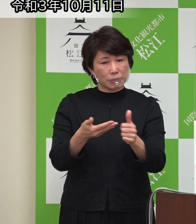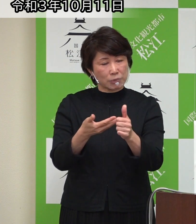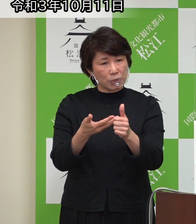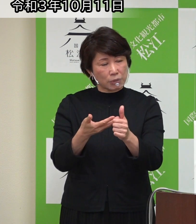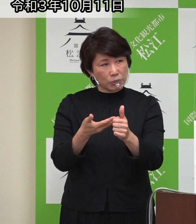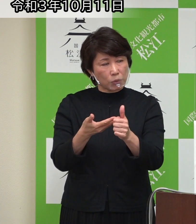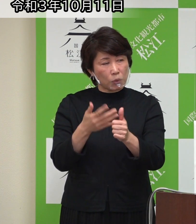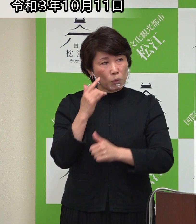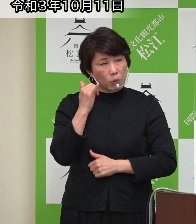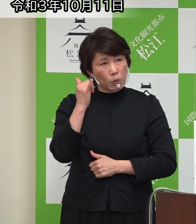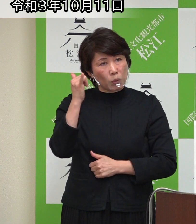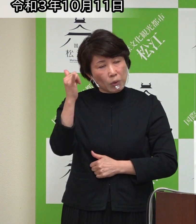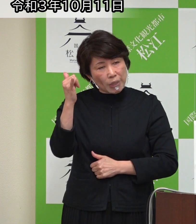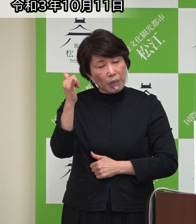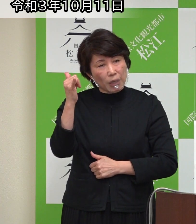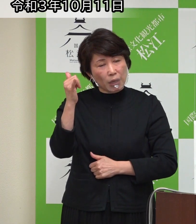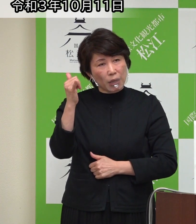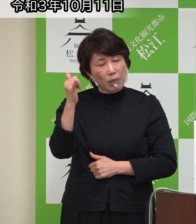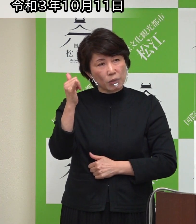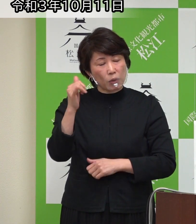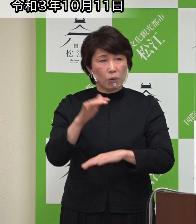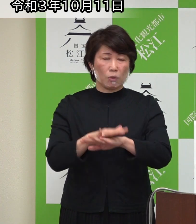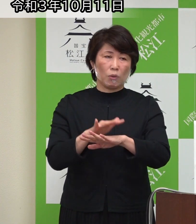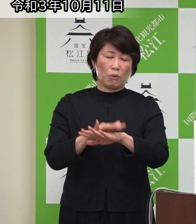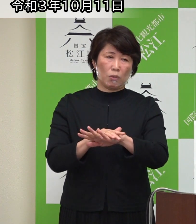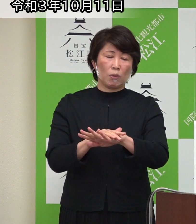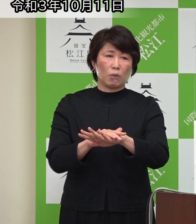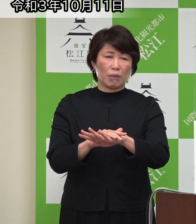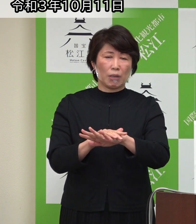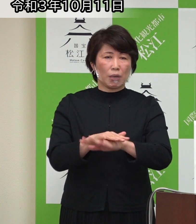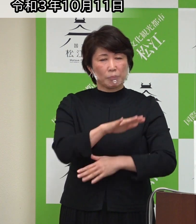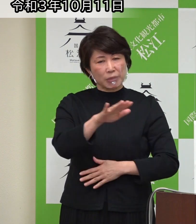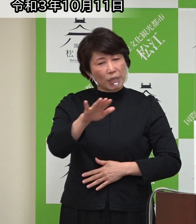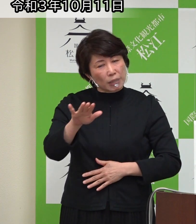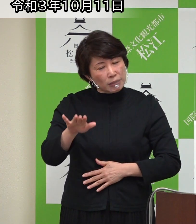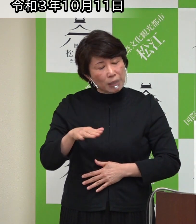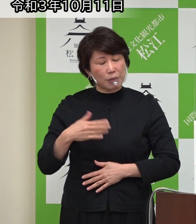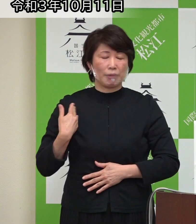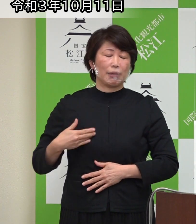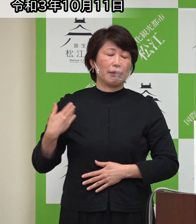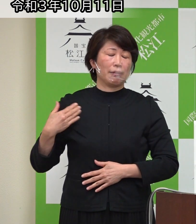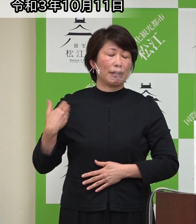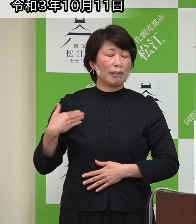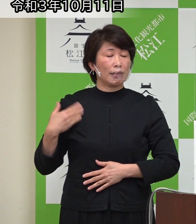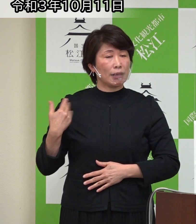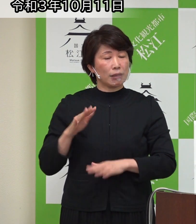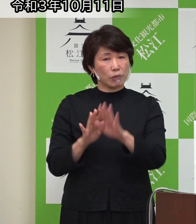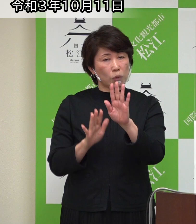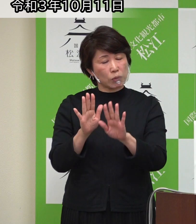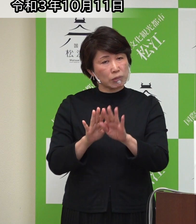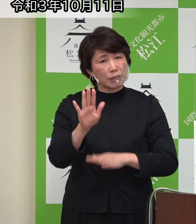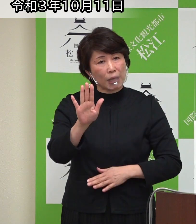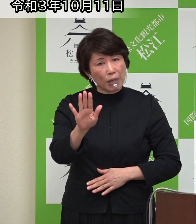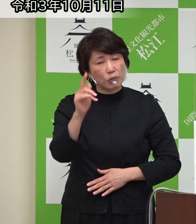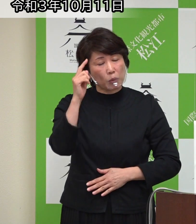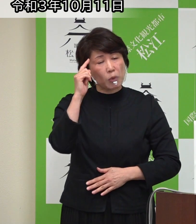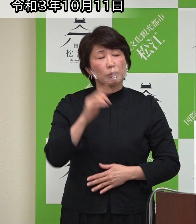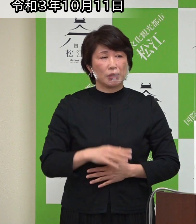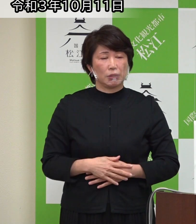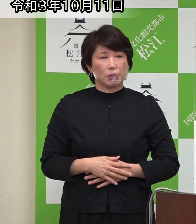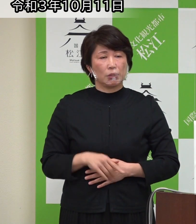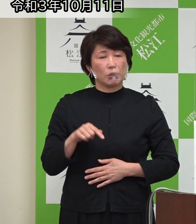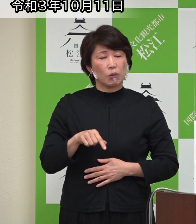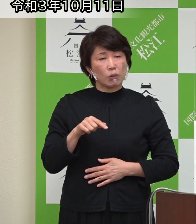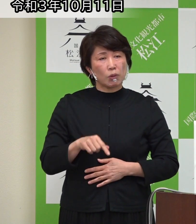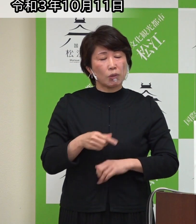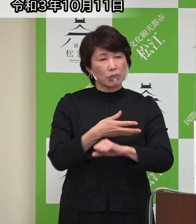浸透していないといいますか、ネットで検索しても大体こう動物の里親というのしか出てこないような状況にあってですね、でここは島